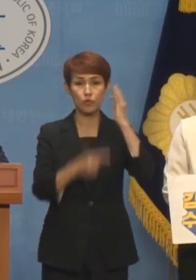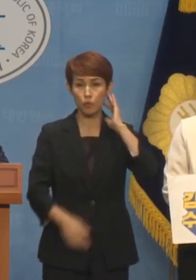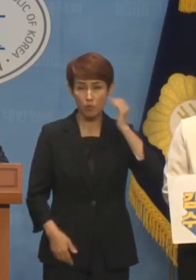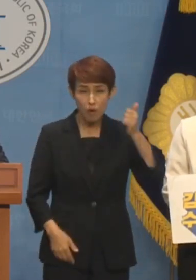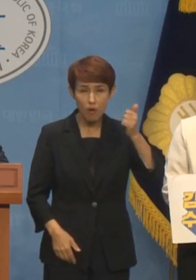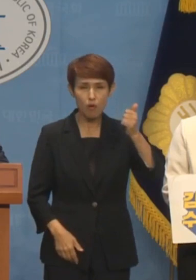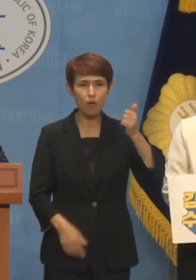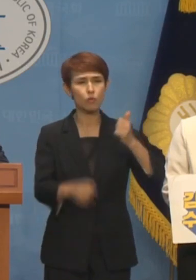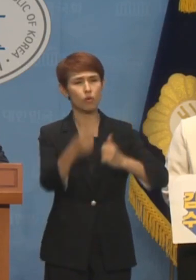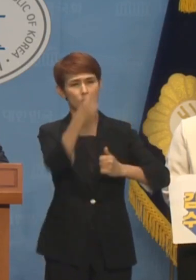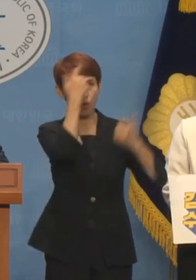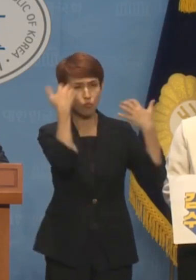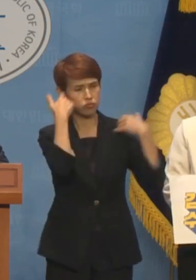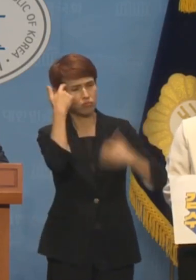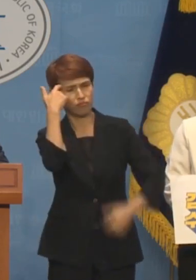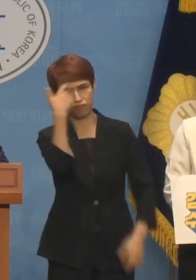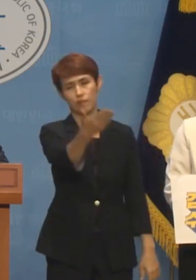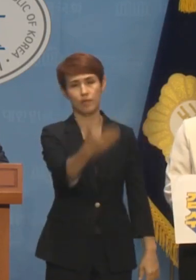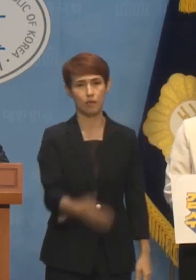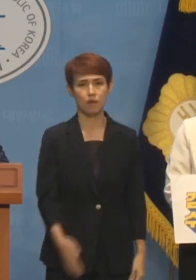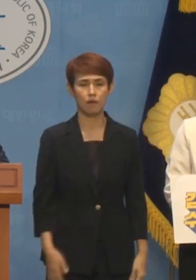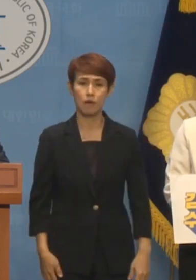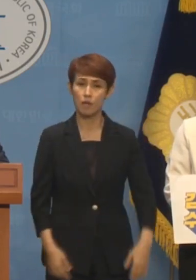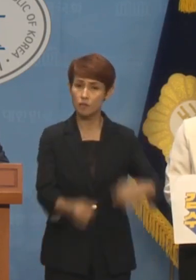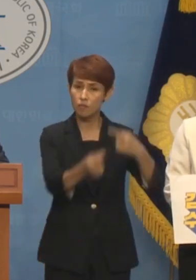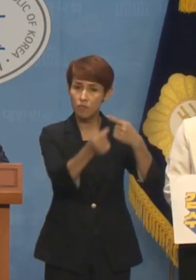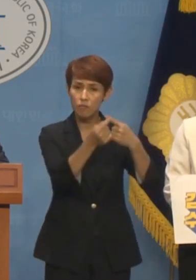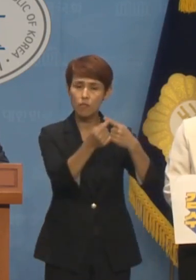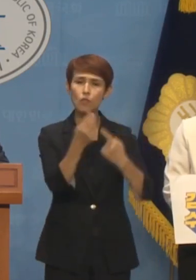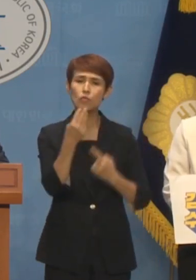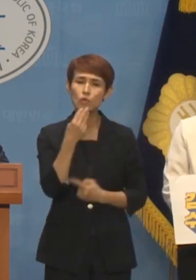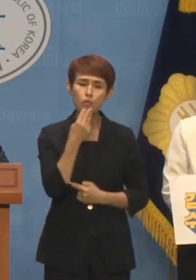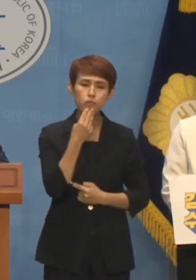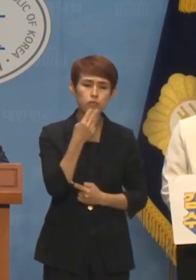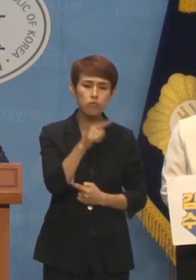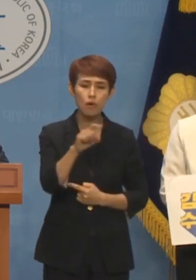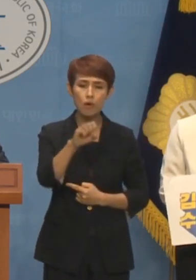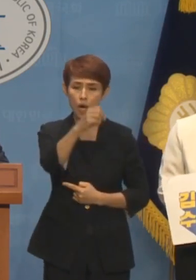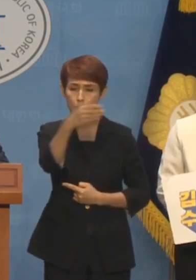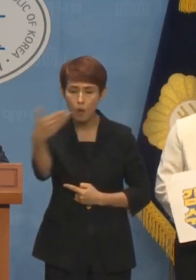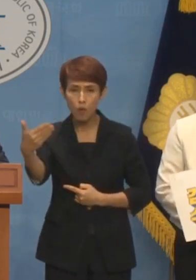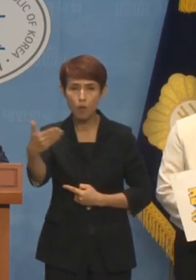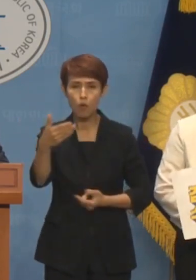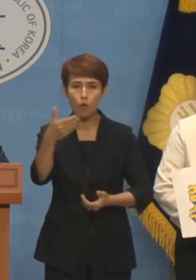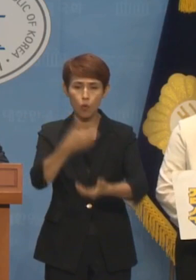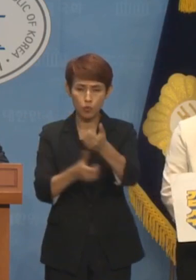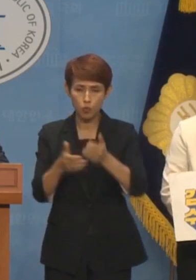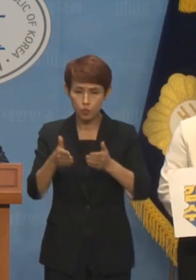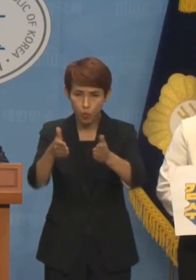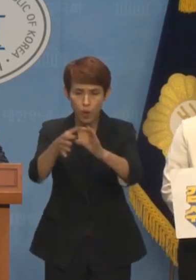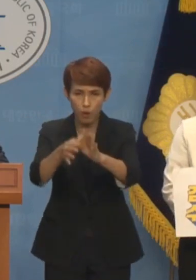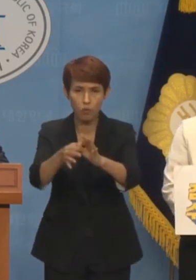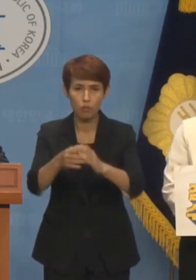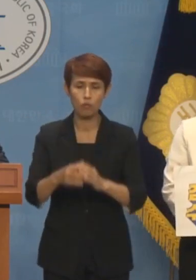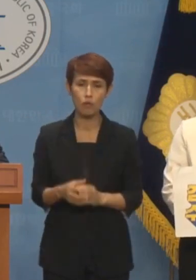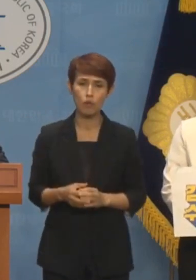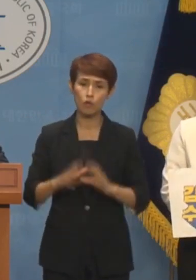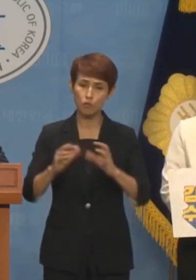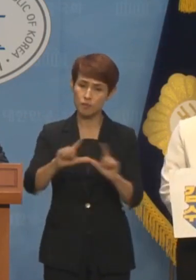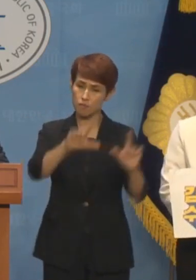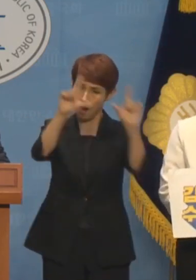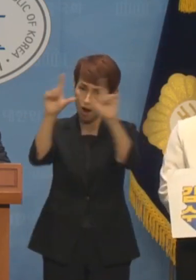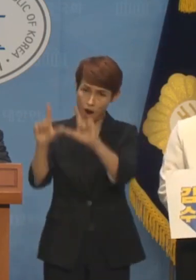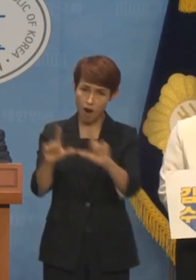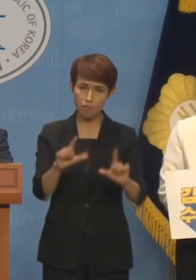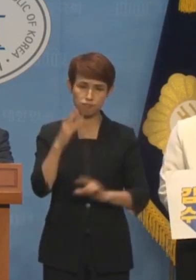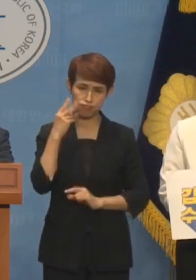다시 한번 묻겠습니다. 첫째, 서울 양평 고속도로 게이트입니다. 국민의 삶의 질 향상과 국토